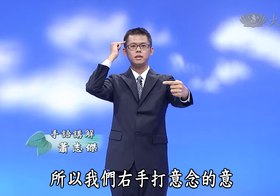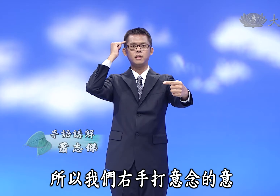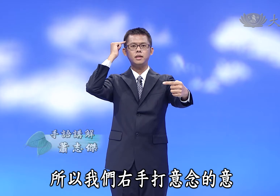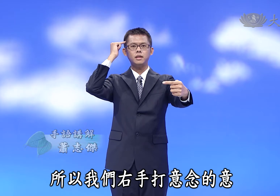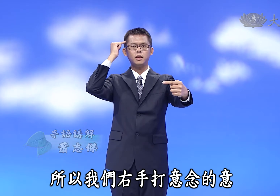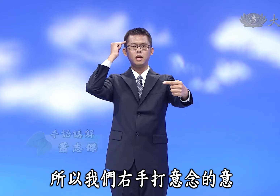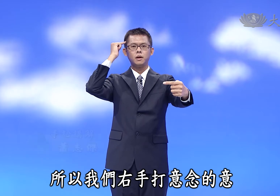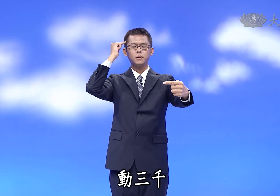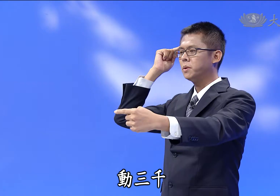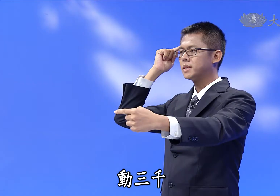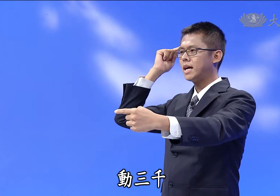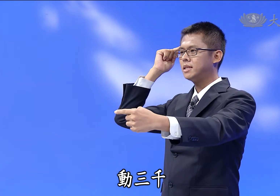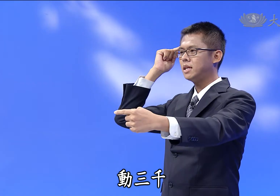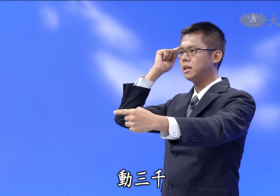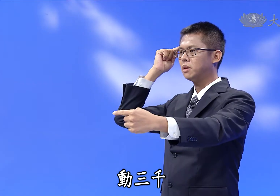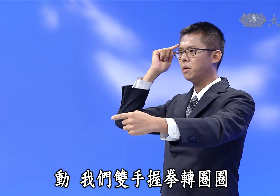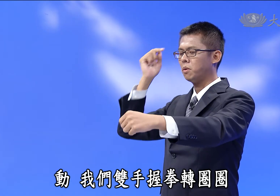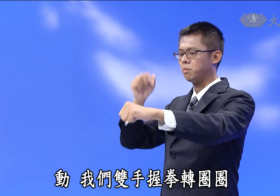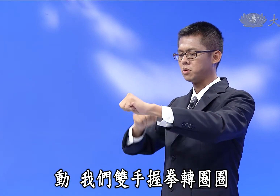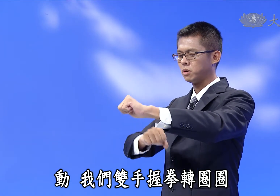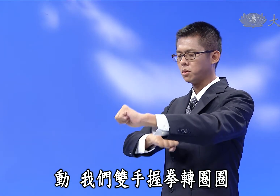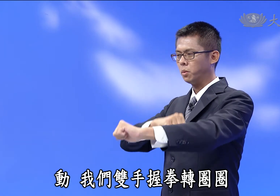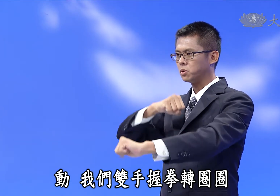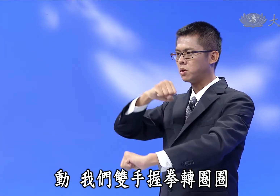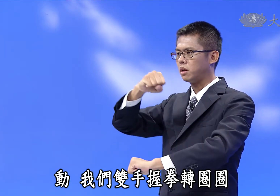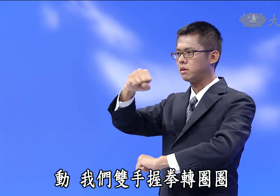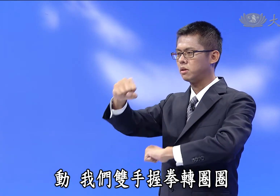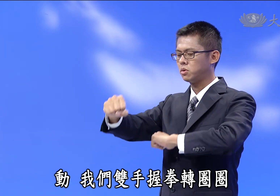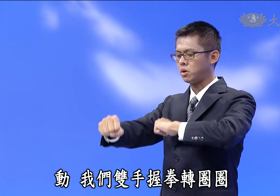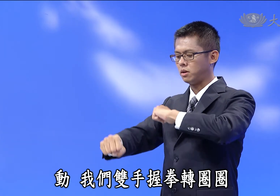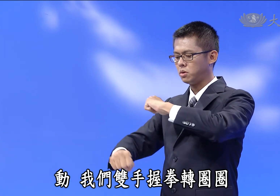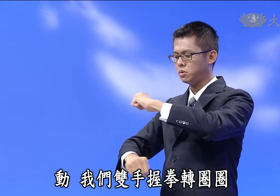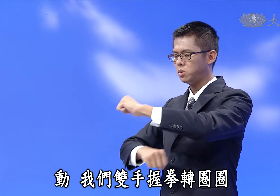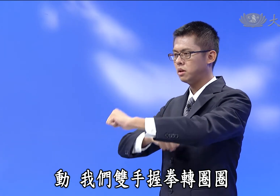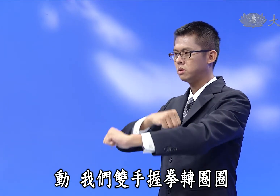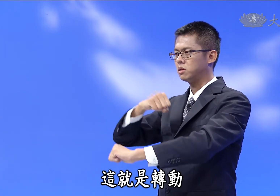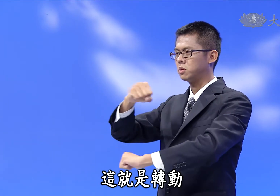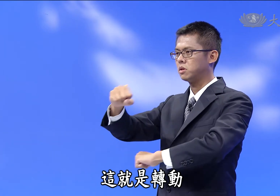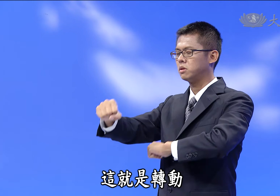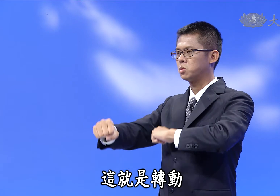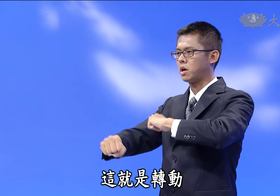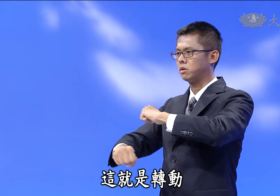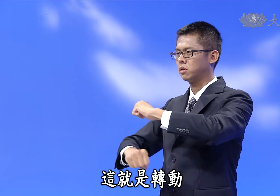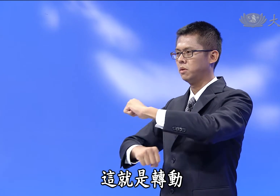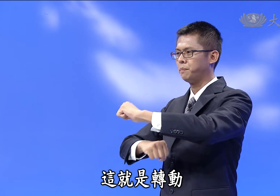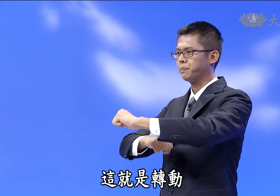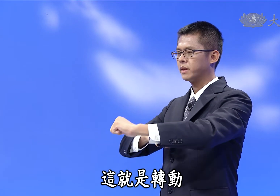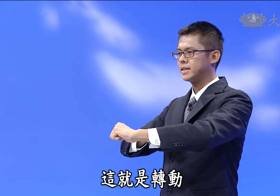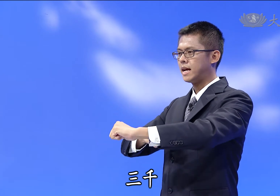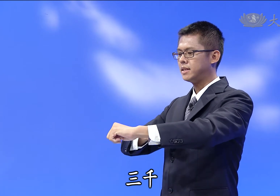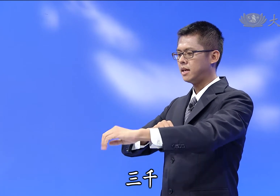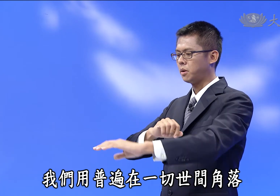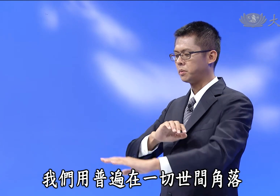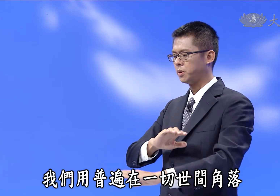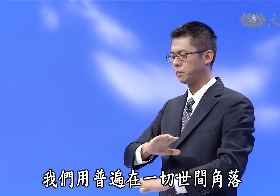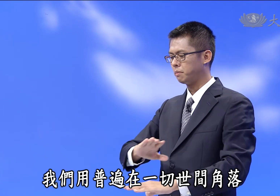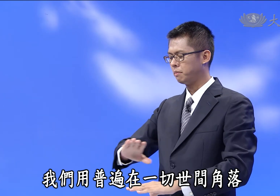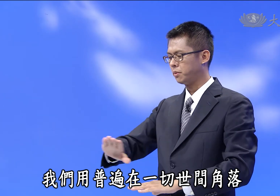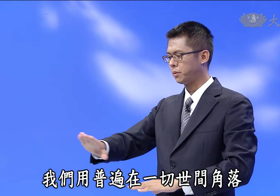意。动三千，动我们双手握拳转圈圈，这就是转动。三千我们用普遍